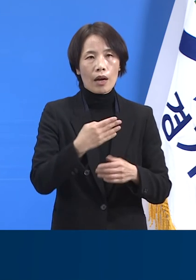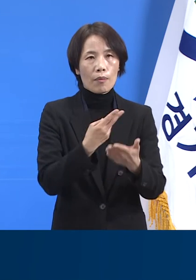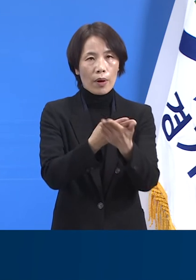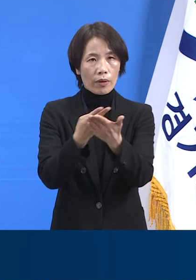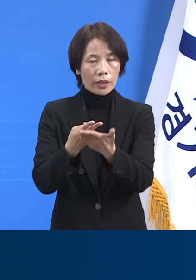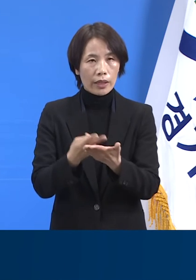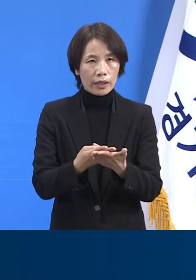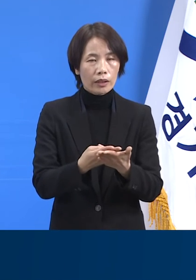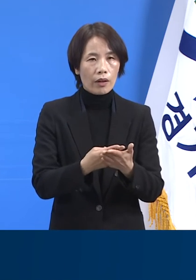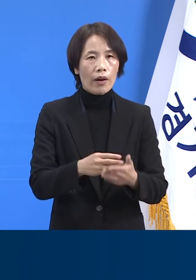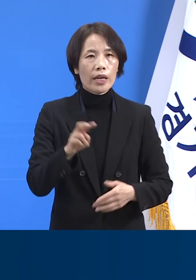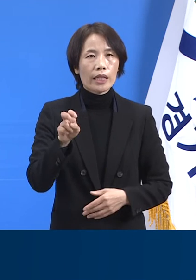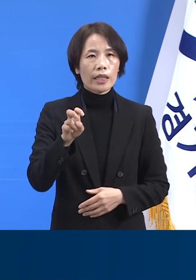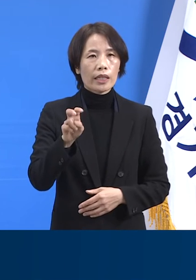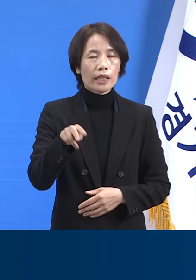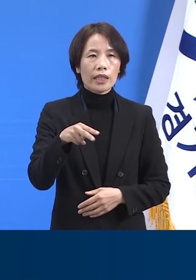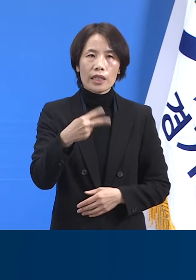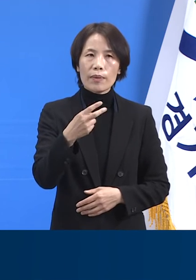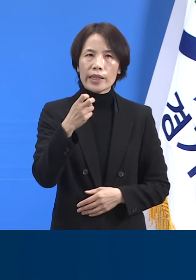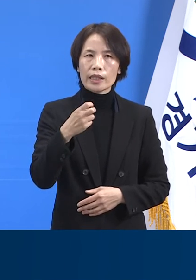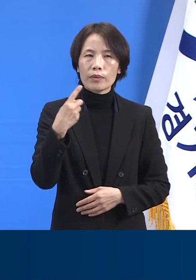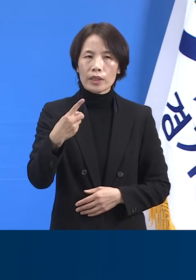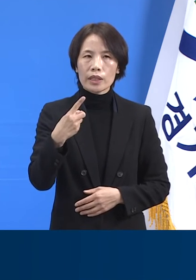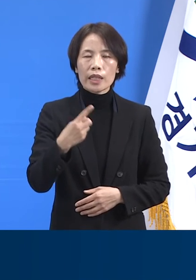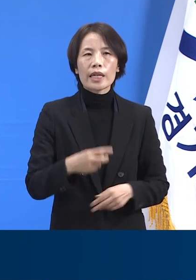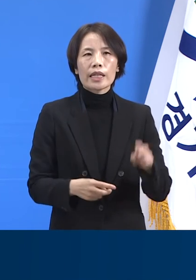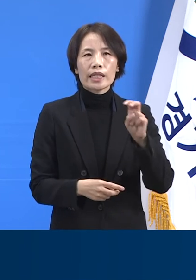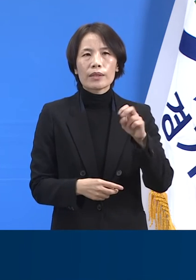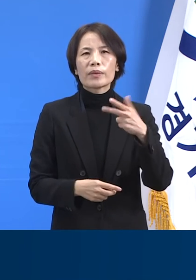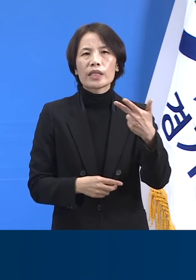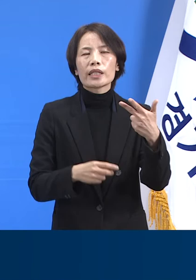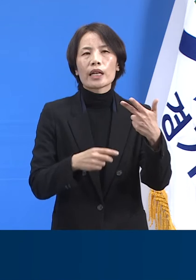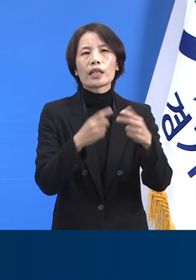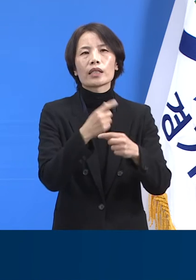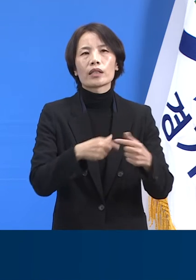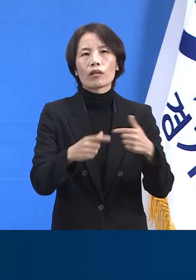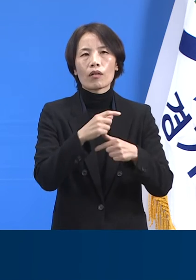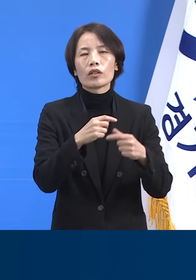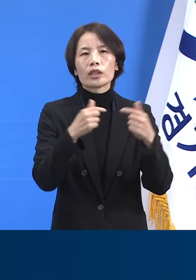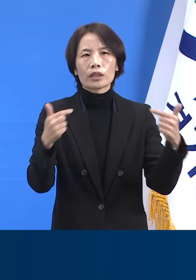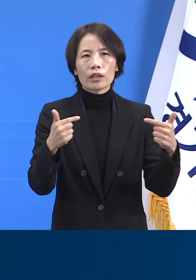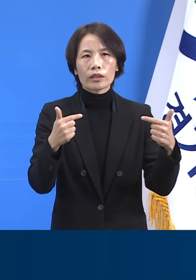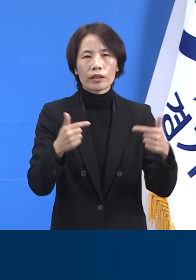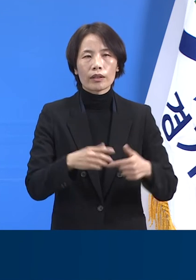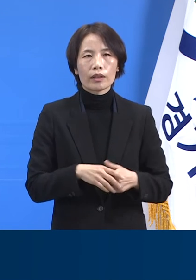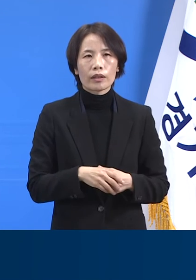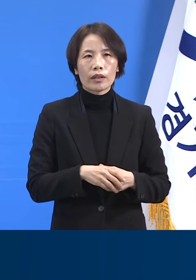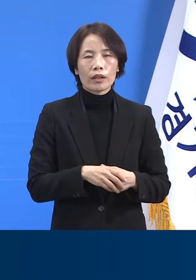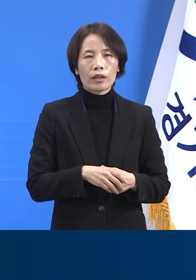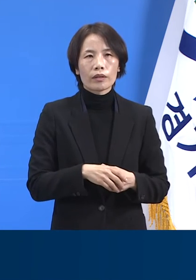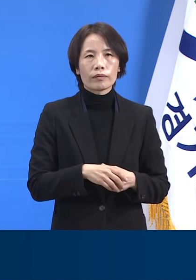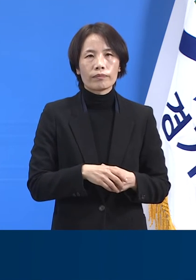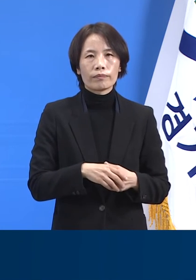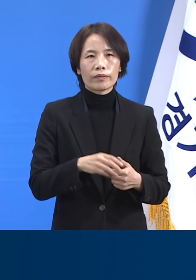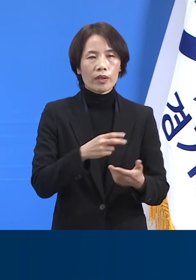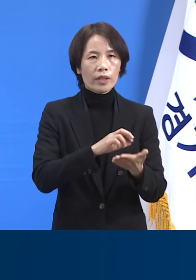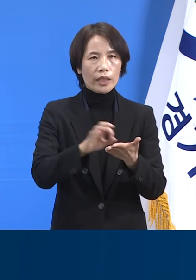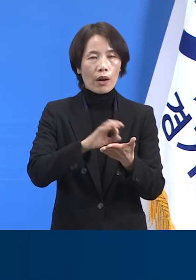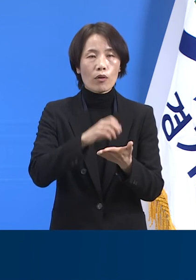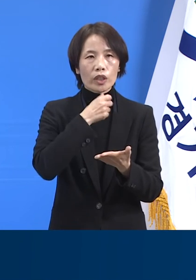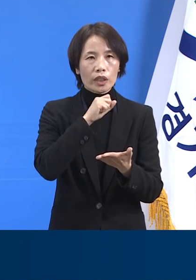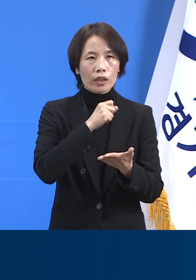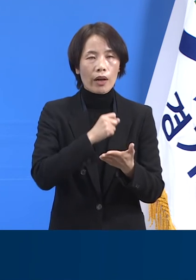194병상에서 221병상으로 27병상 증가하여 가동률이 74%에서